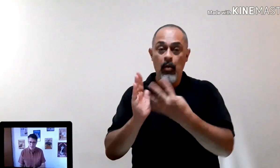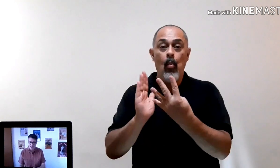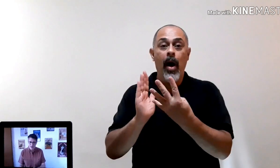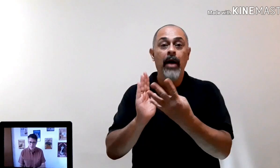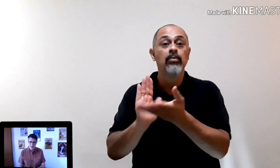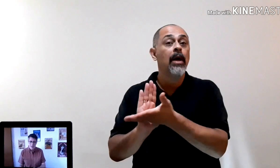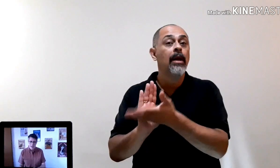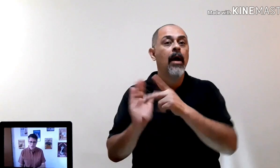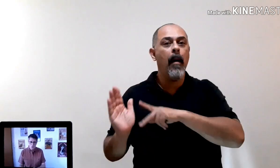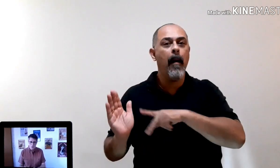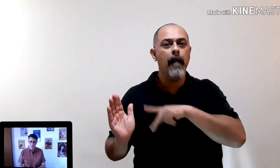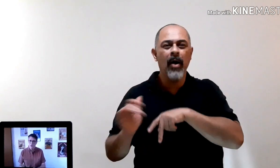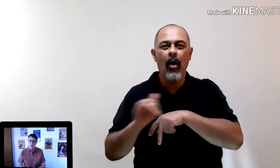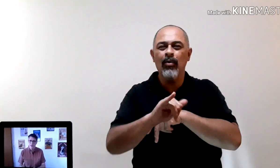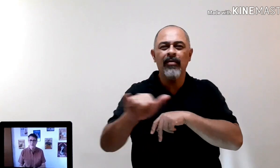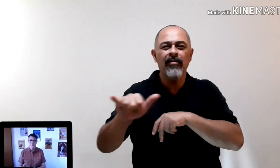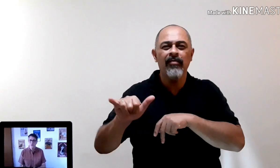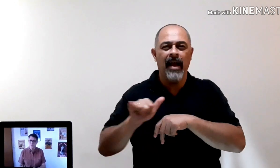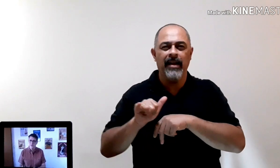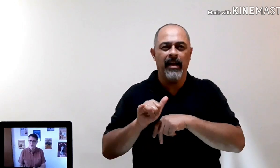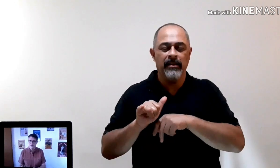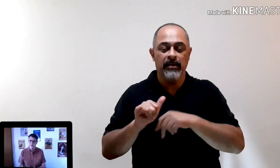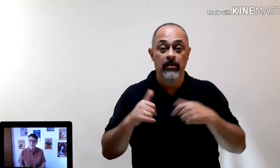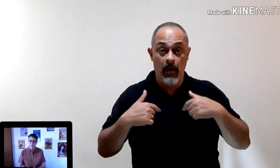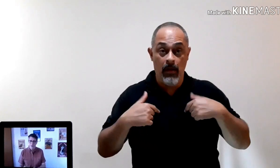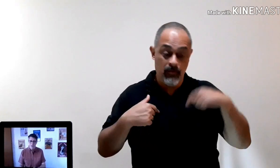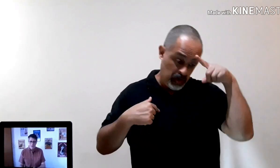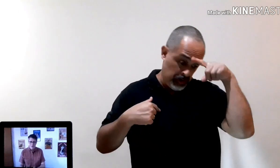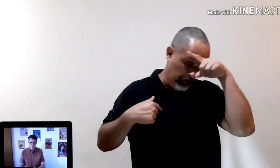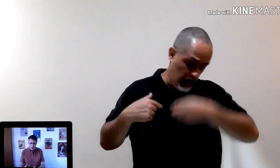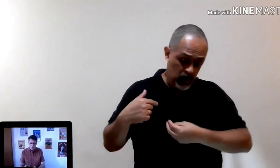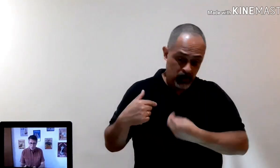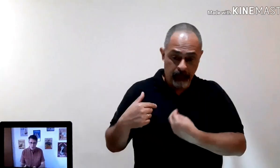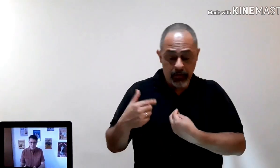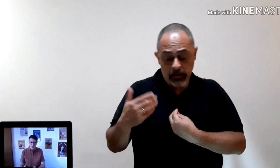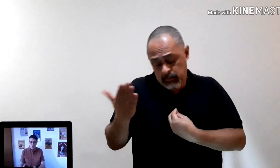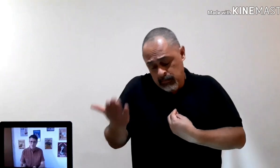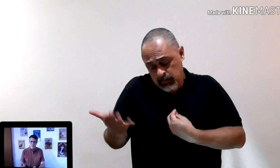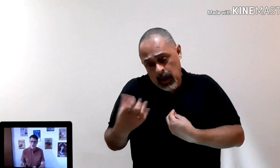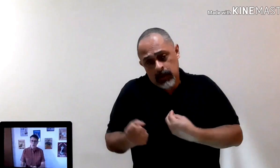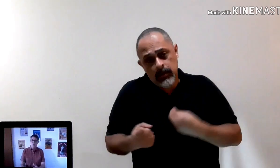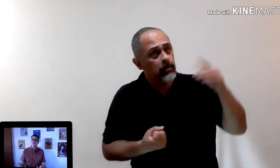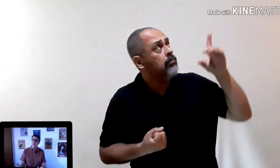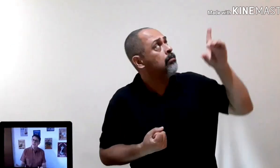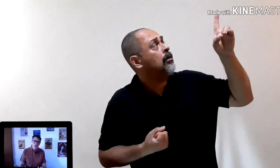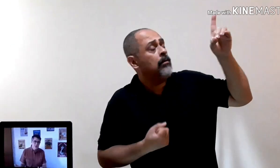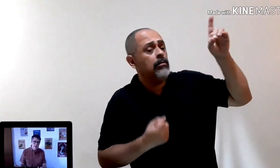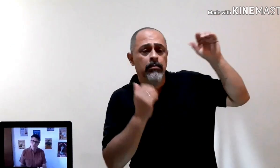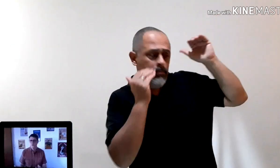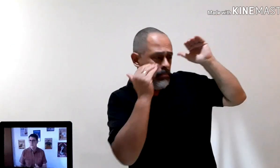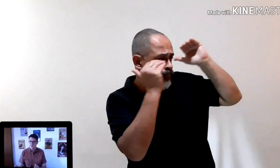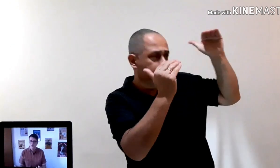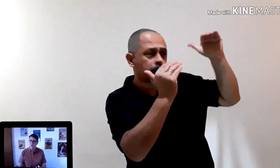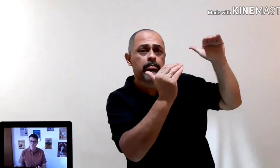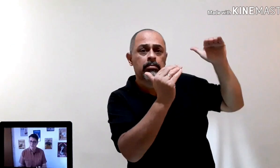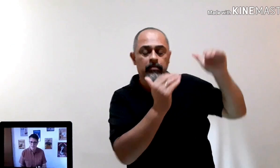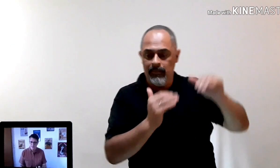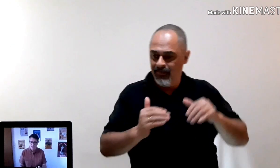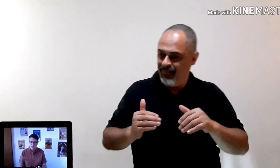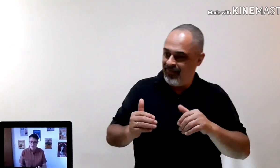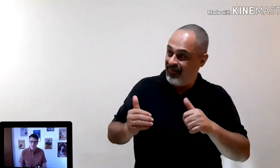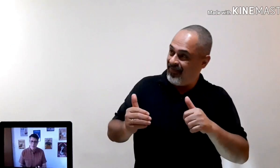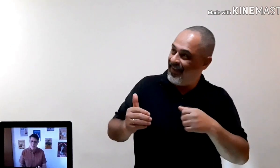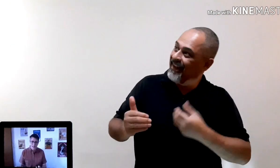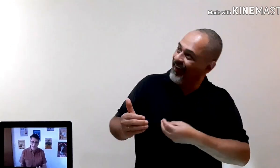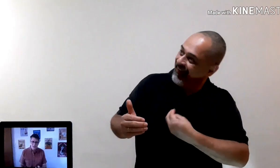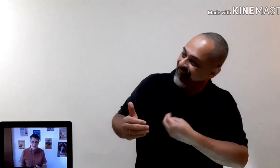aprendi a adaptar-me a toda e qualquer circunstância. Então Paulo aprendeu a viver contente em todas as